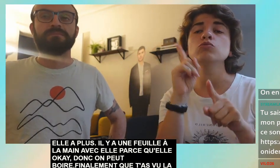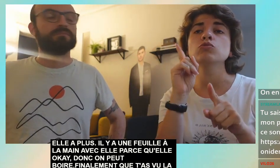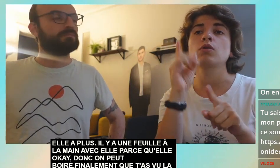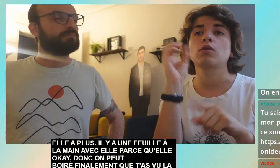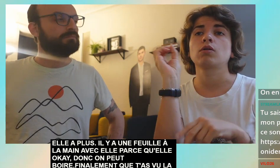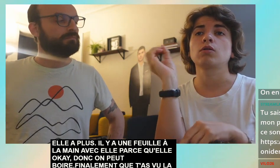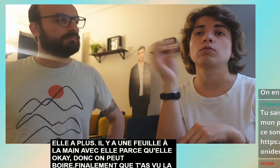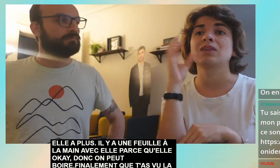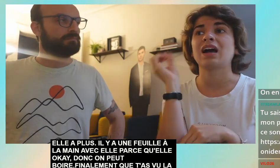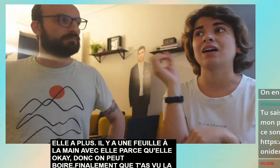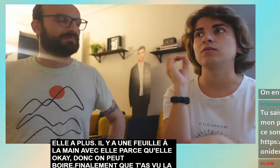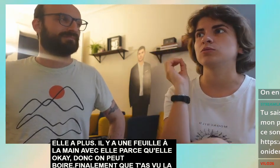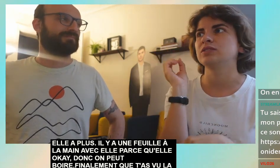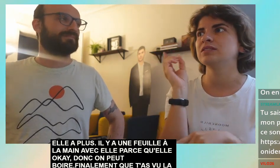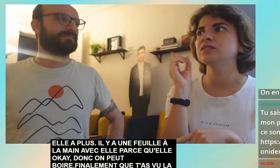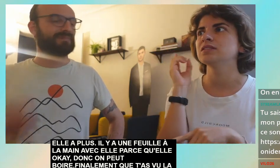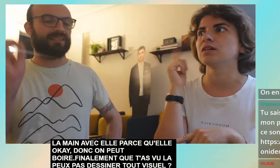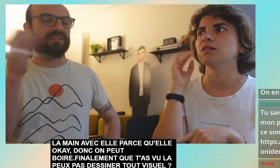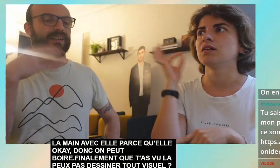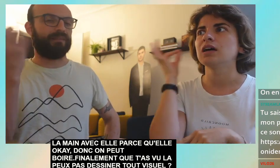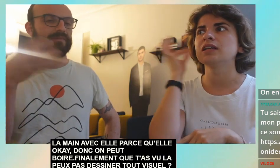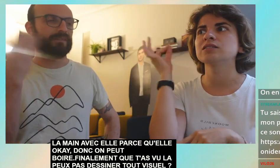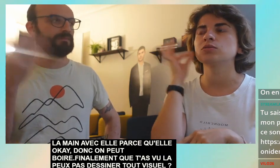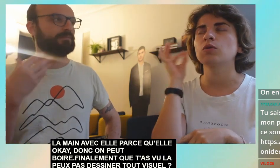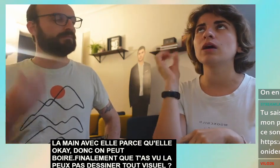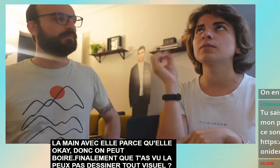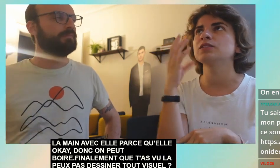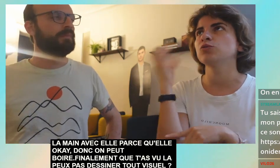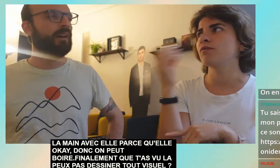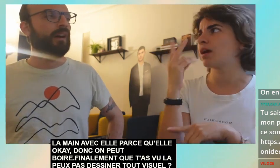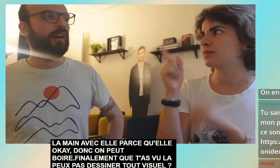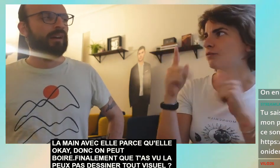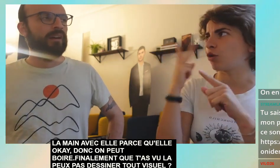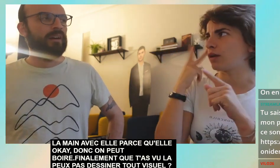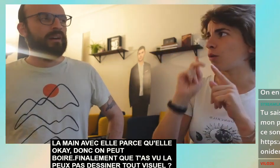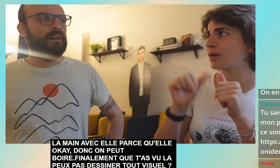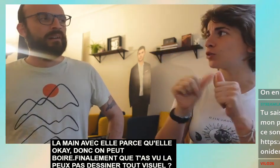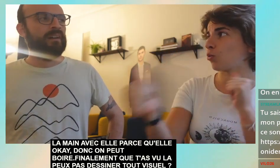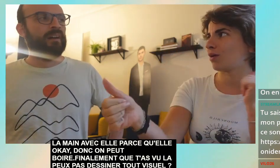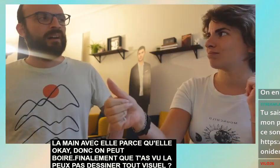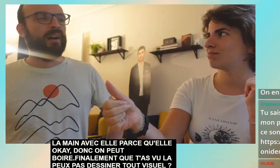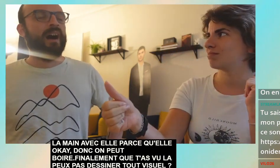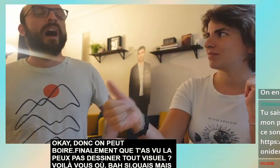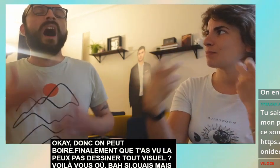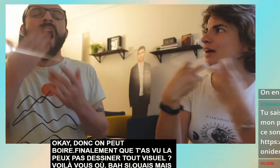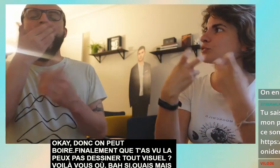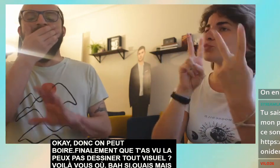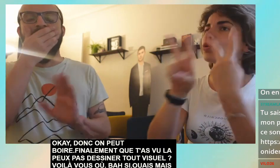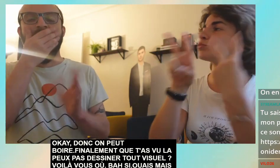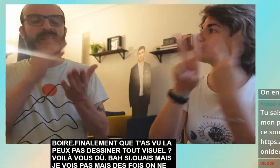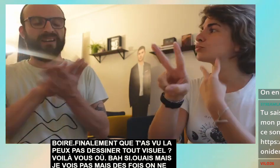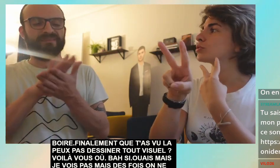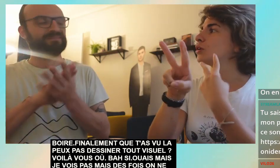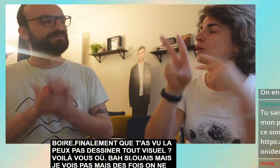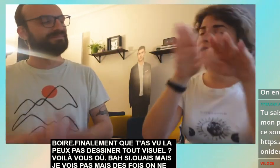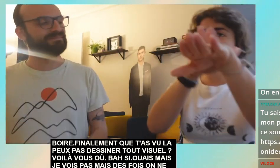ou bah, aussi, Là, ouais, mais je vois pas, mais des fois on ne les voit pas de long. Par exemple, l'autoroute, non. il y a des